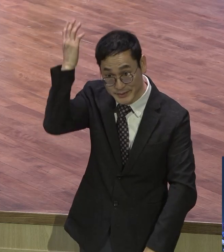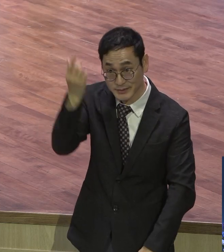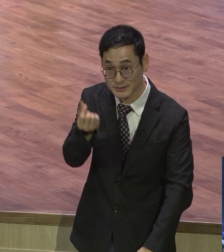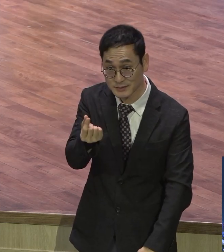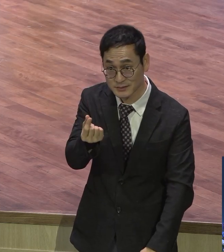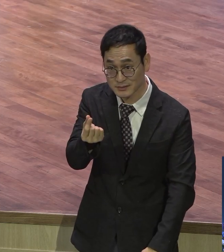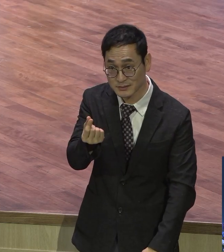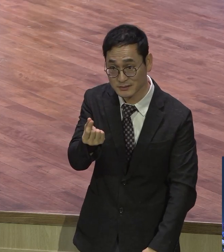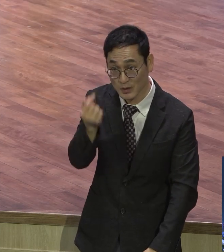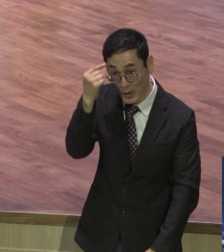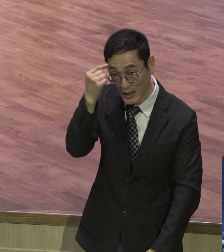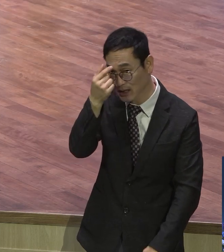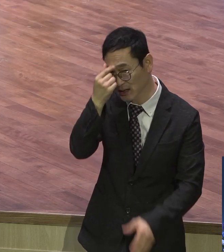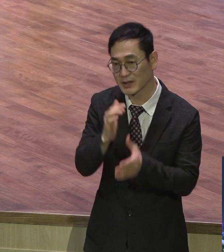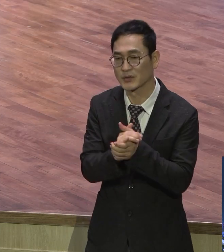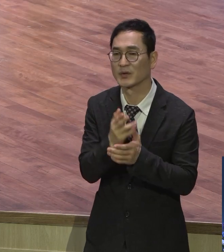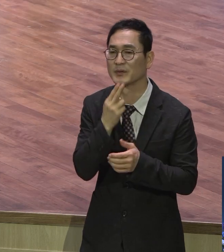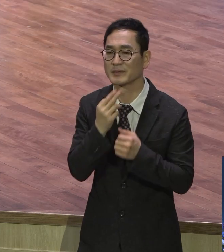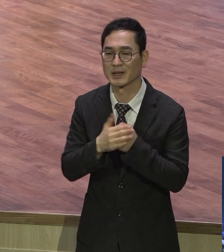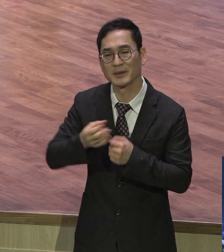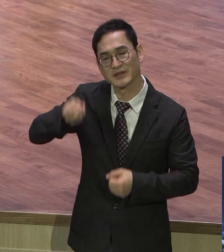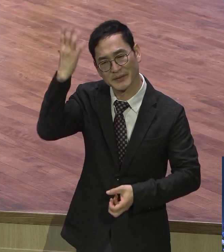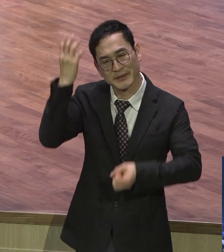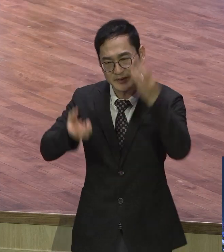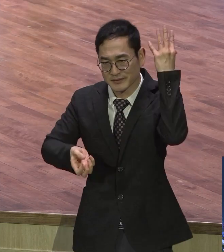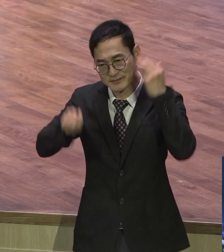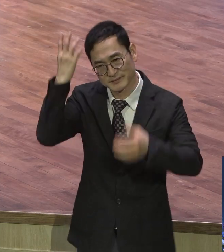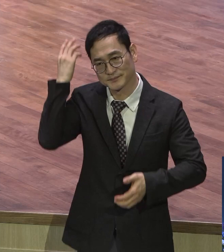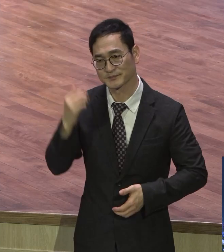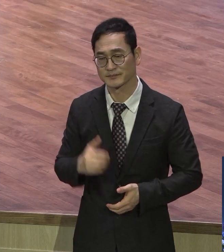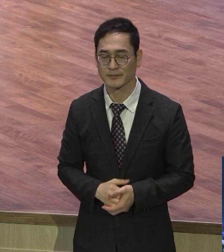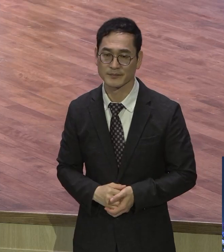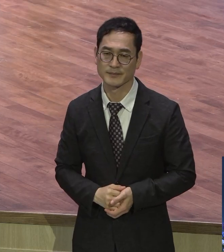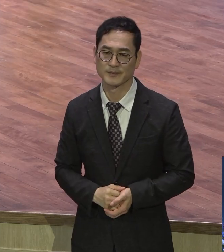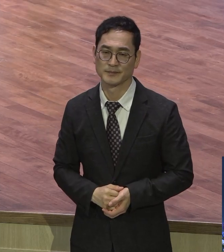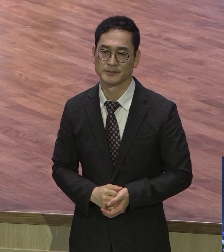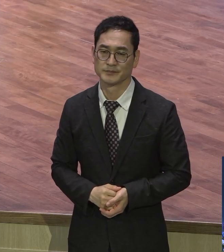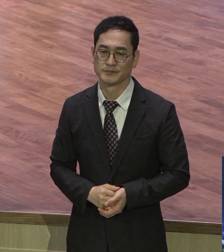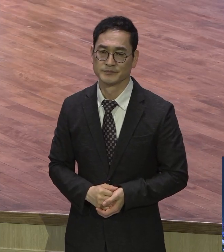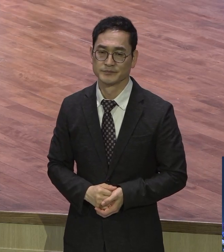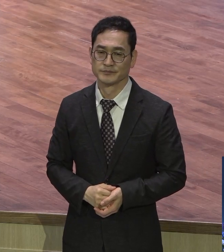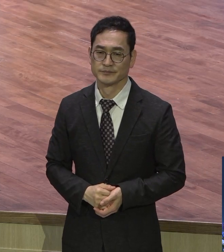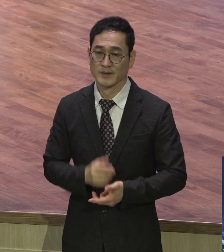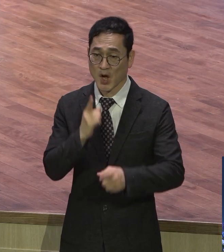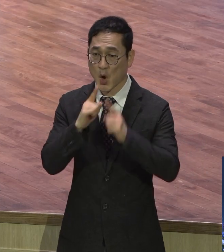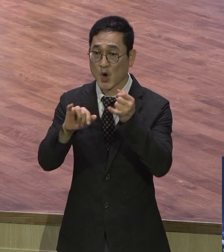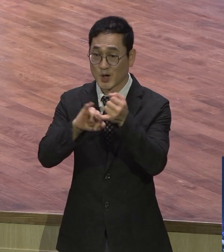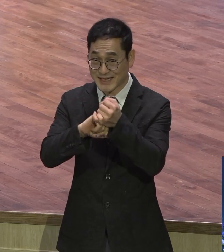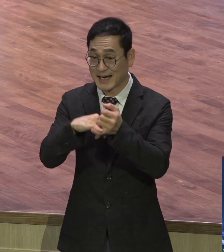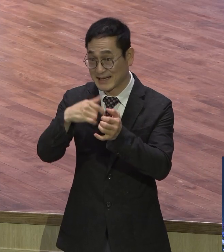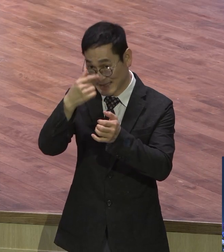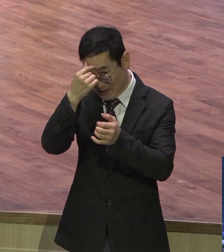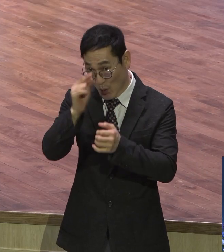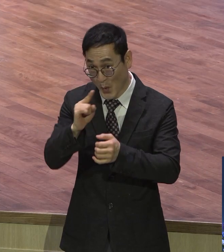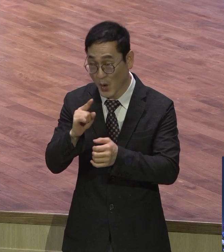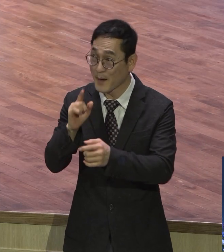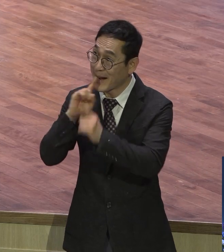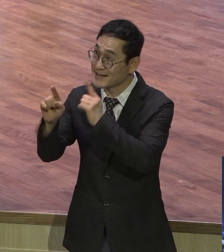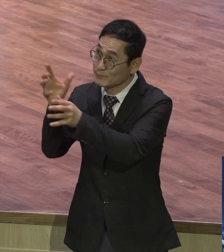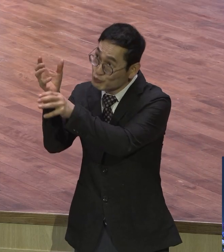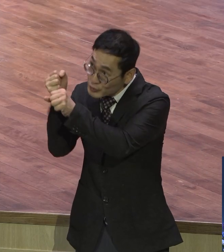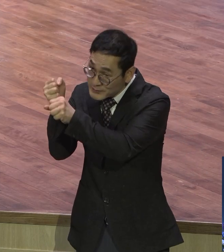왜 기도 안 하니까 기도가 일주일 기도가 뭔 기도입니까 언약 기도해야죠 언약 기도가 뭐예요 강단 메시지 잡고 기도하는